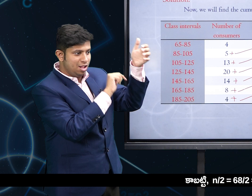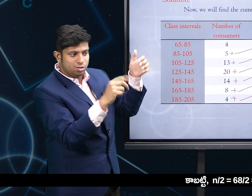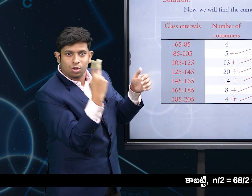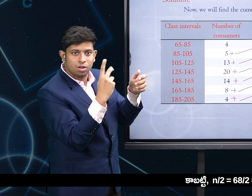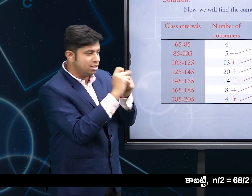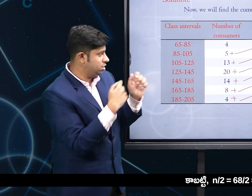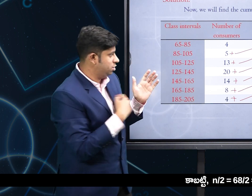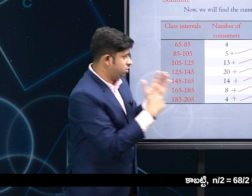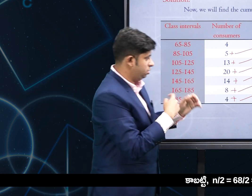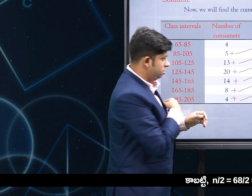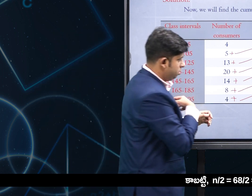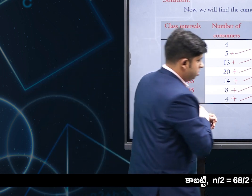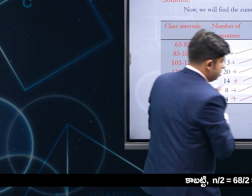కాబట్టి n/2